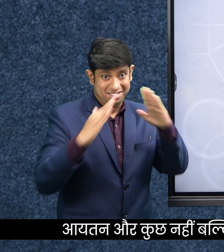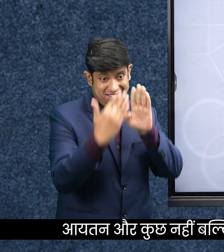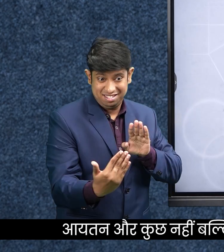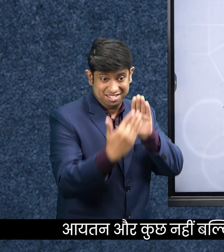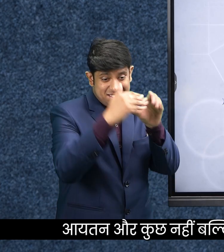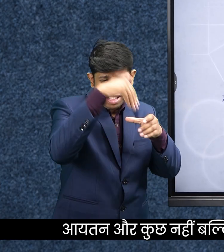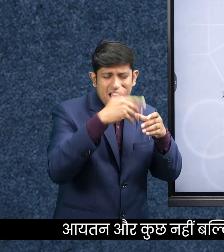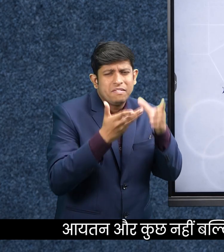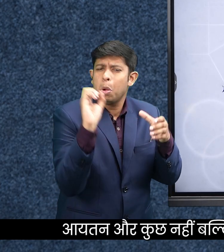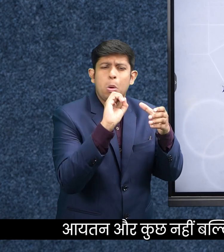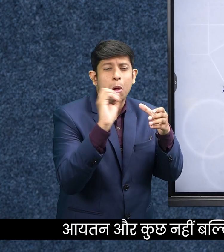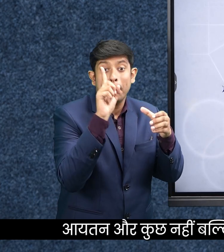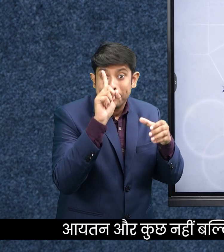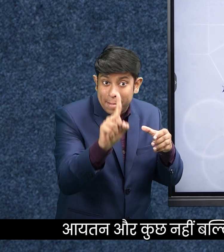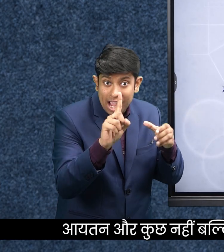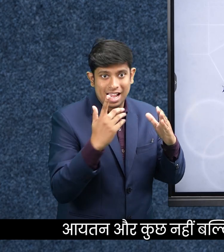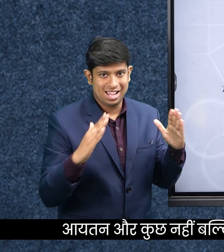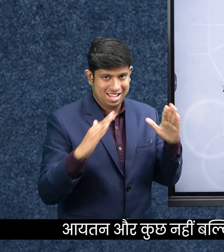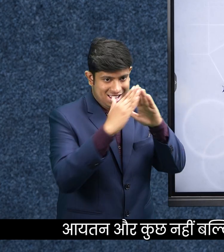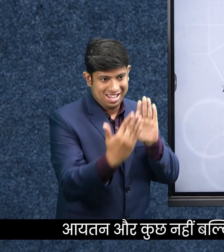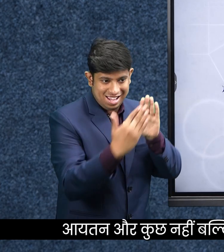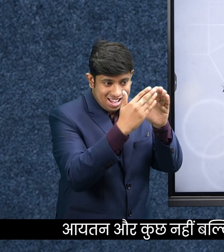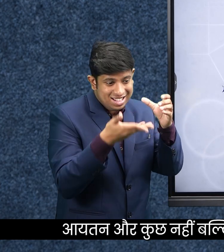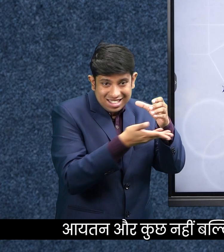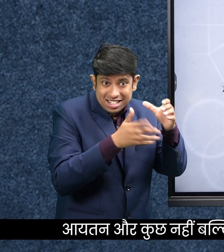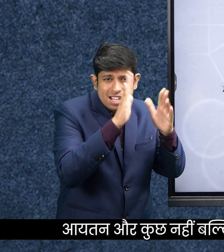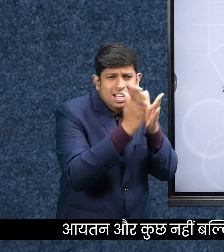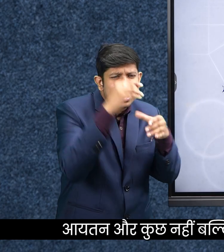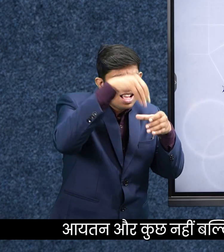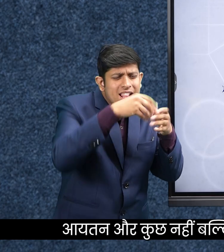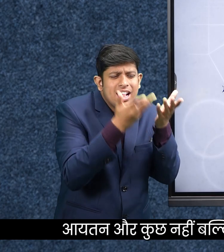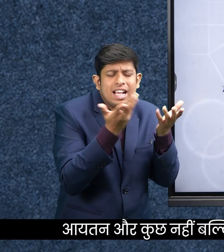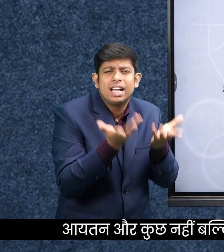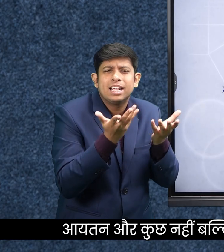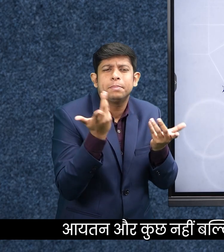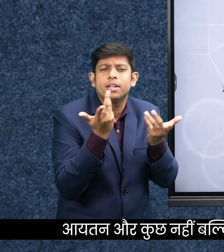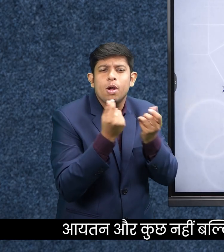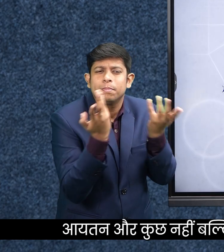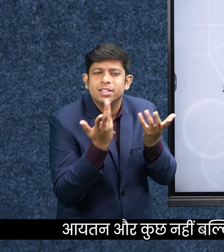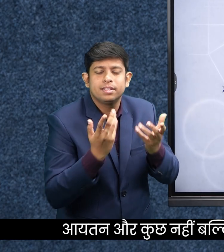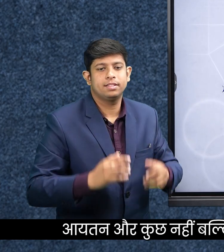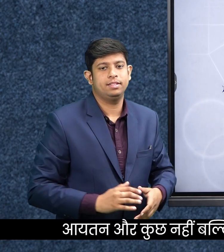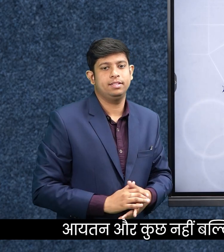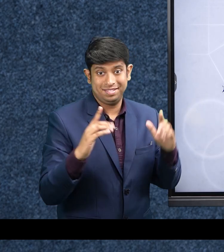आयतन और कुछ नहीं बल्कि किसी वस्तु द्वारा कब्जा किए गए कुल स्थान है।